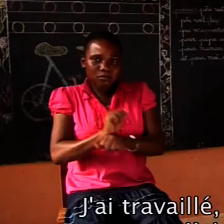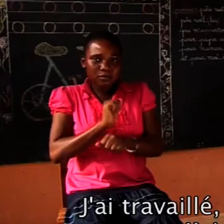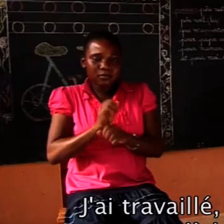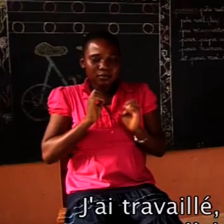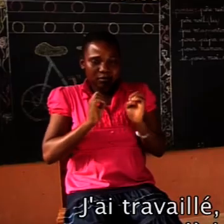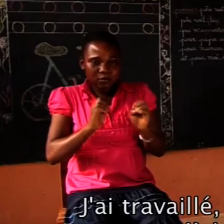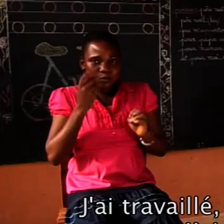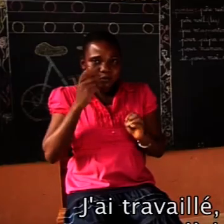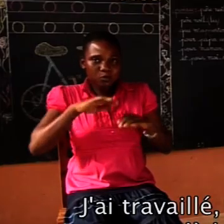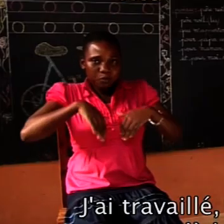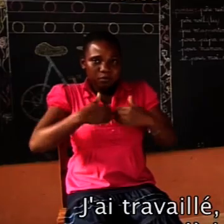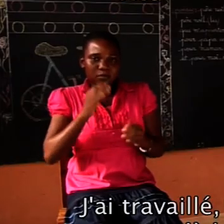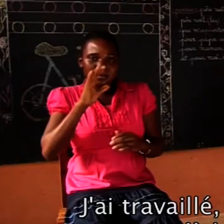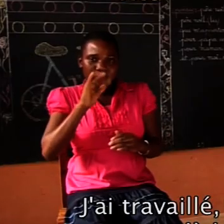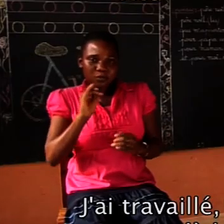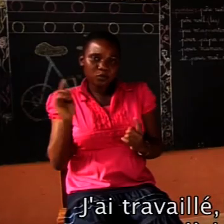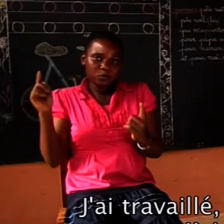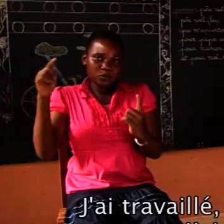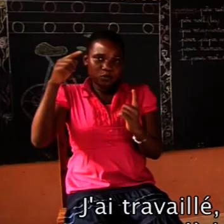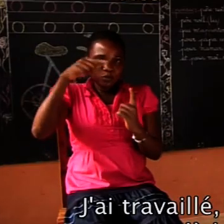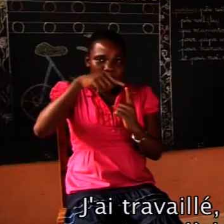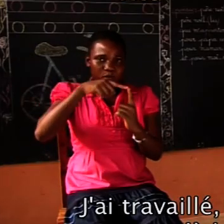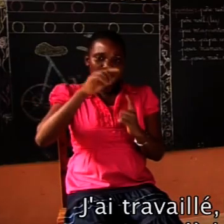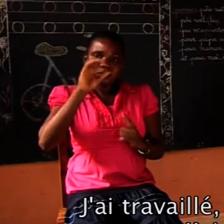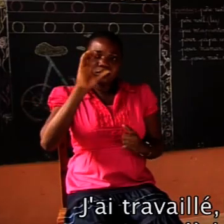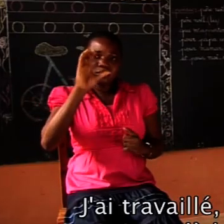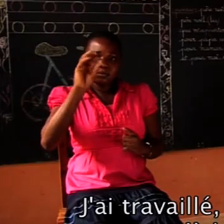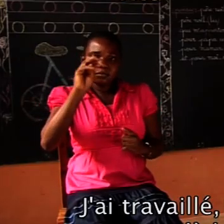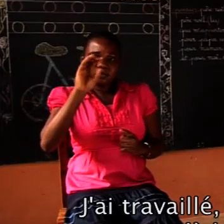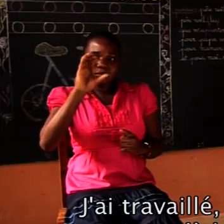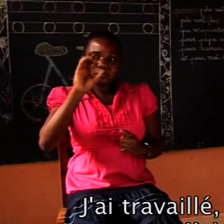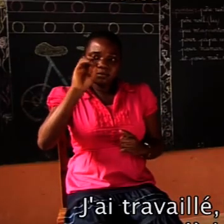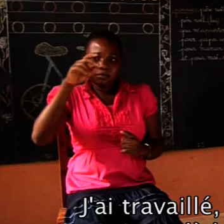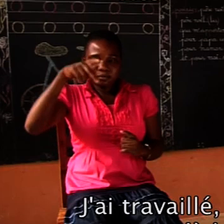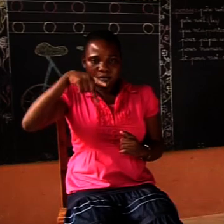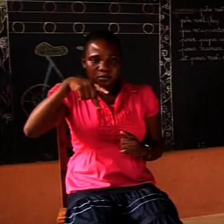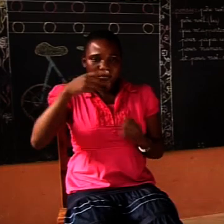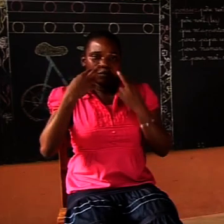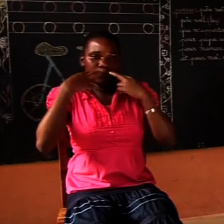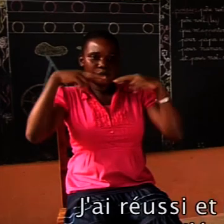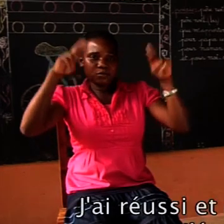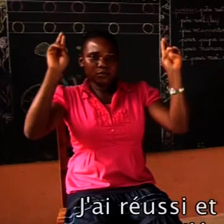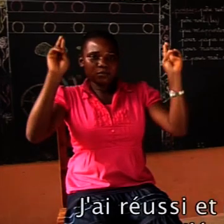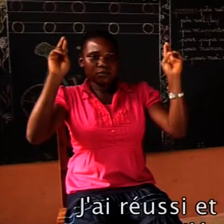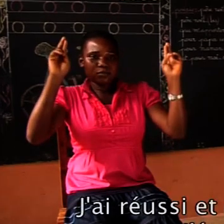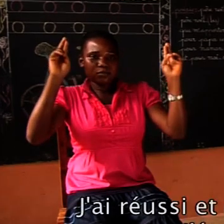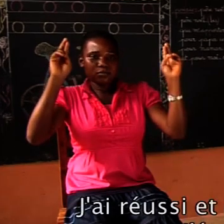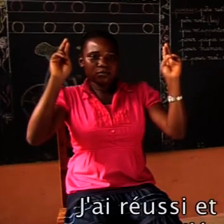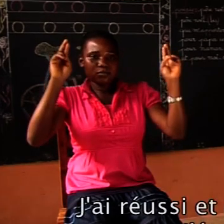J'ai travaillé, j'ai fait l'exercice du CI jusqu'au CM2. Au CP, j'ai réussi